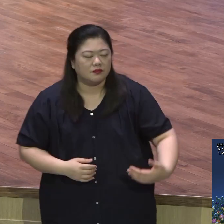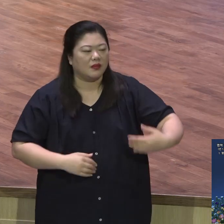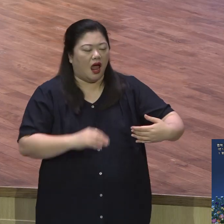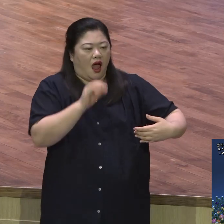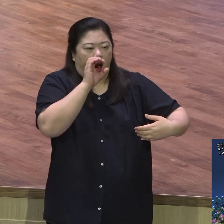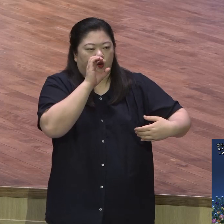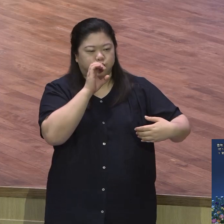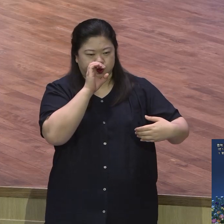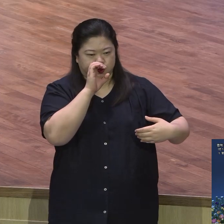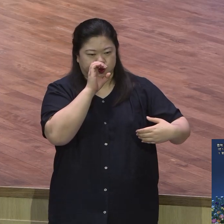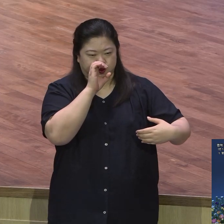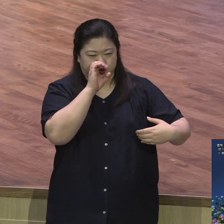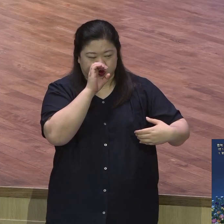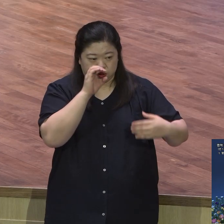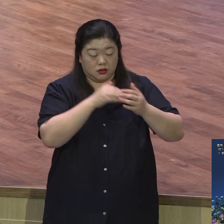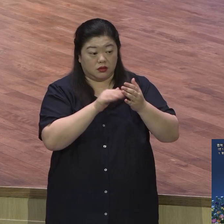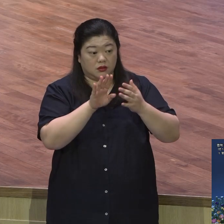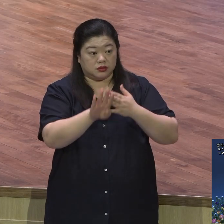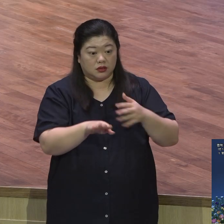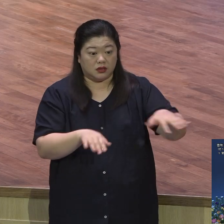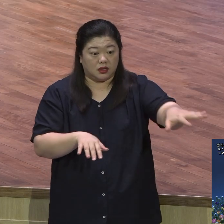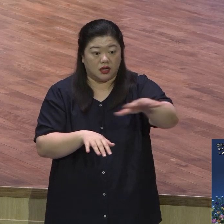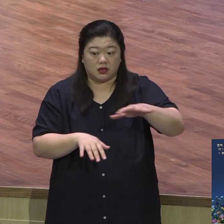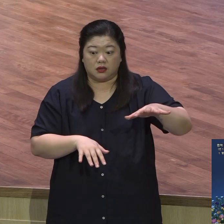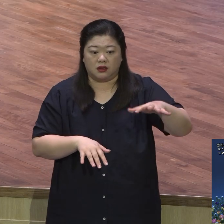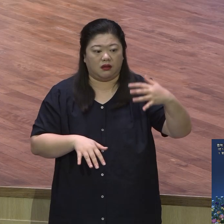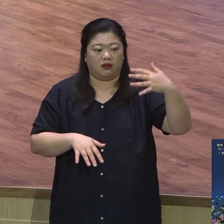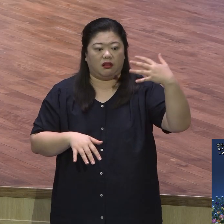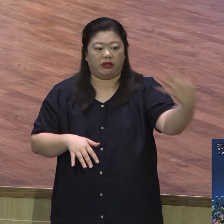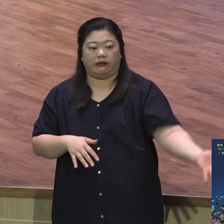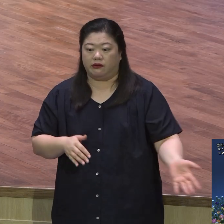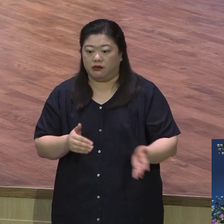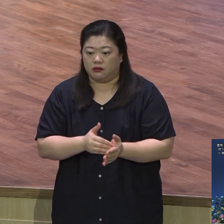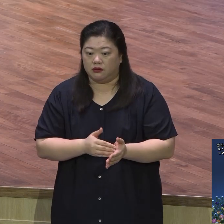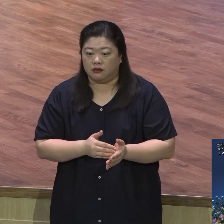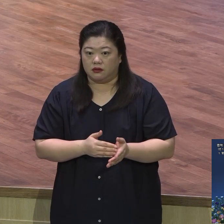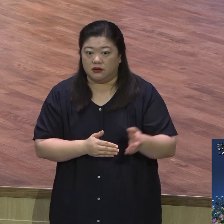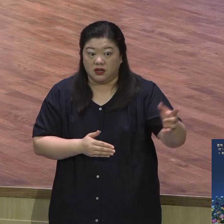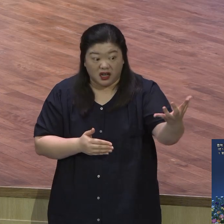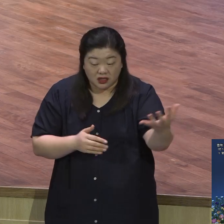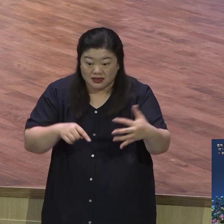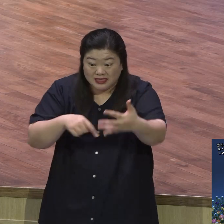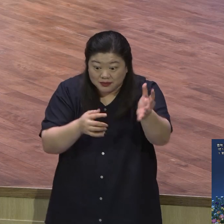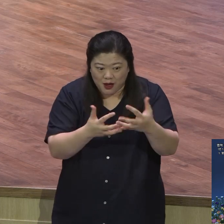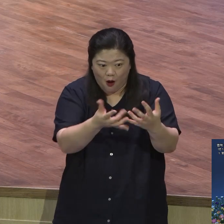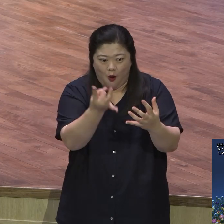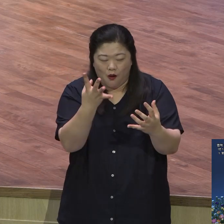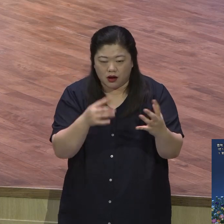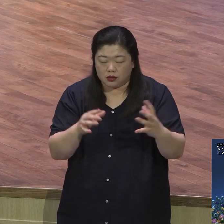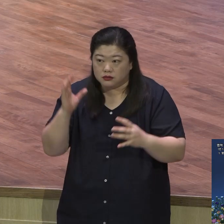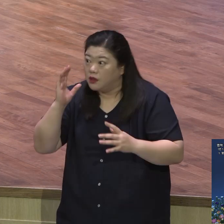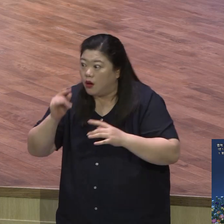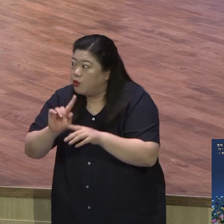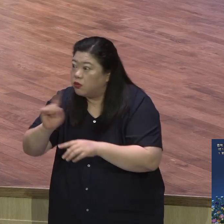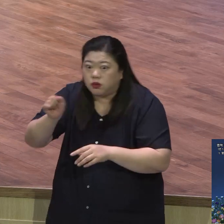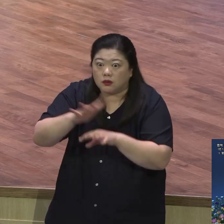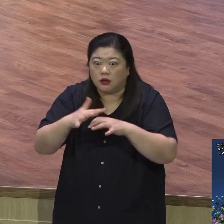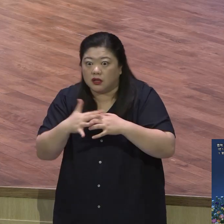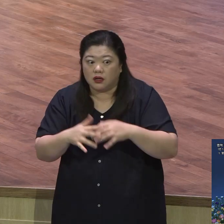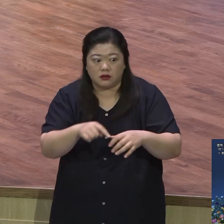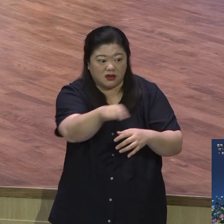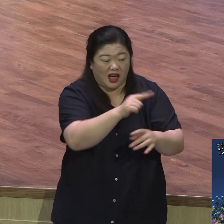파인지 미디안 13만 5천이 자중질환을 일으켜 자기들끼리 막 놀래가지고 주시고 다